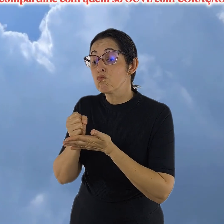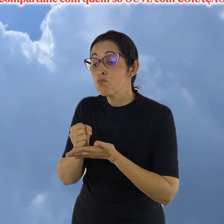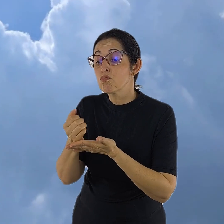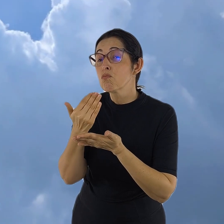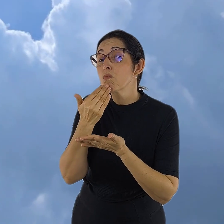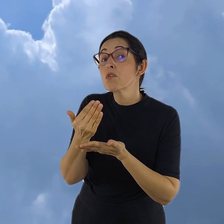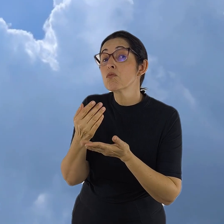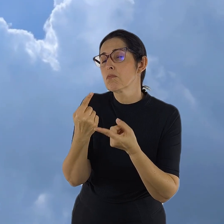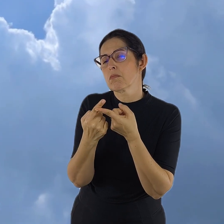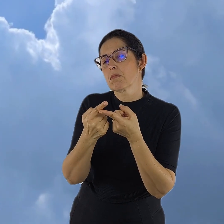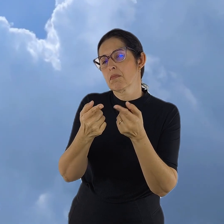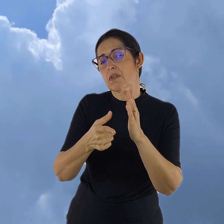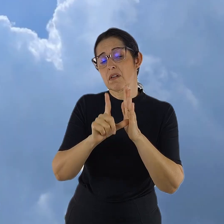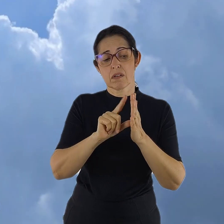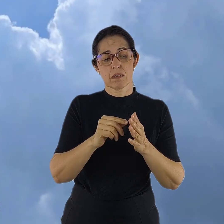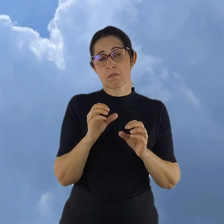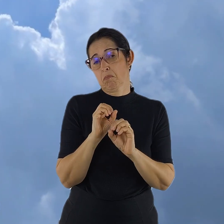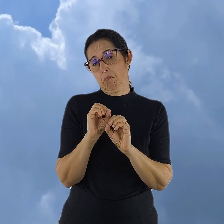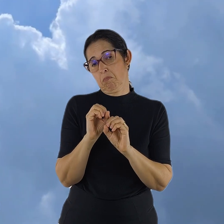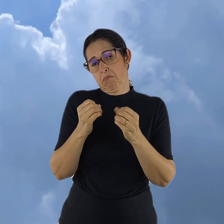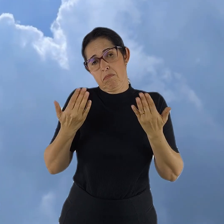antes?